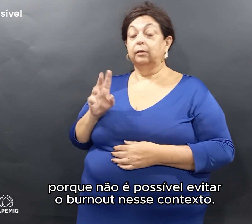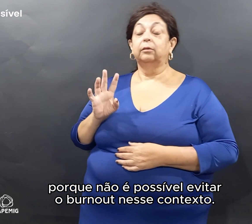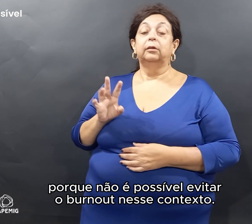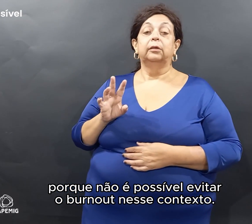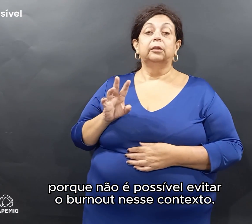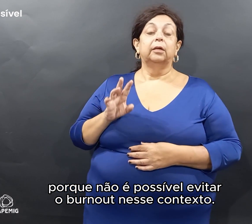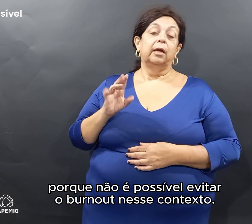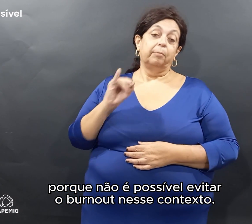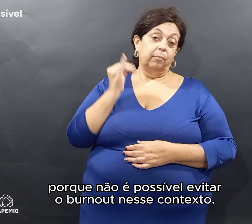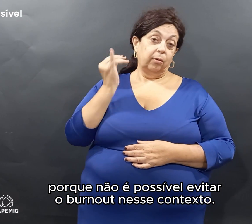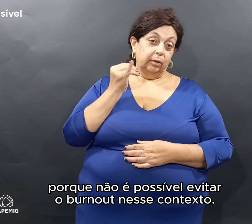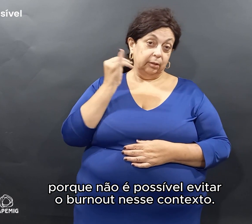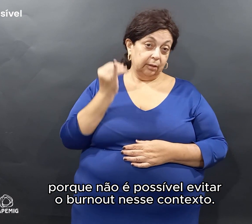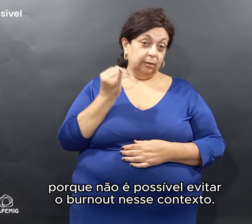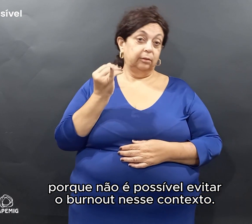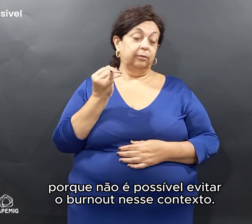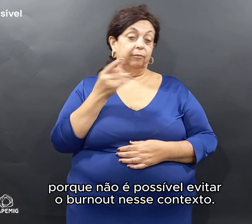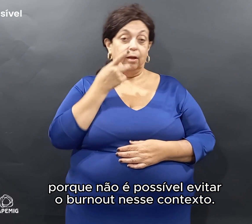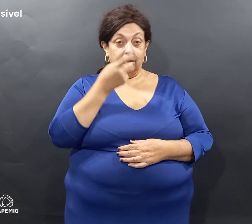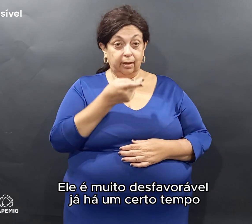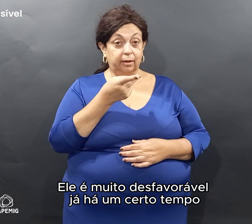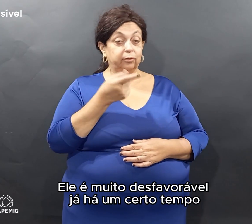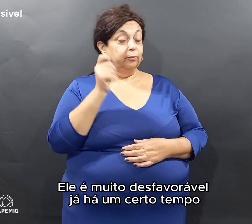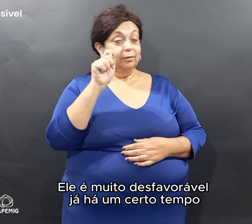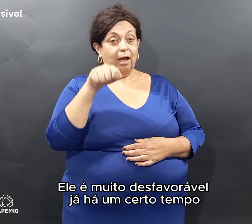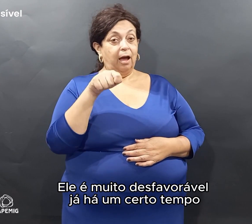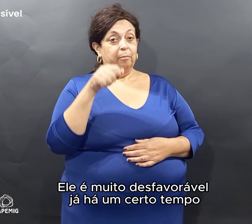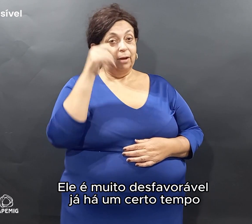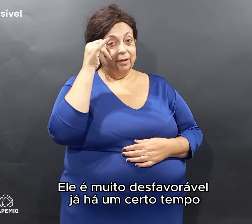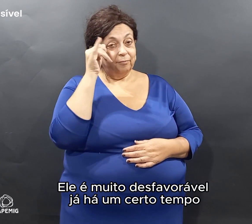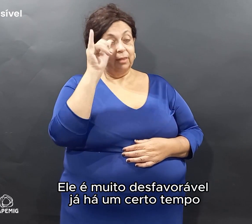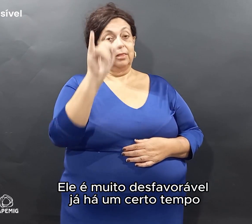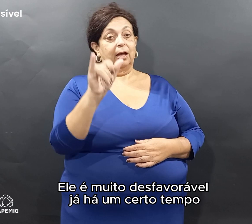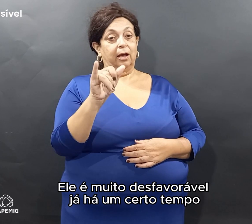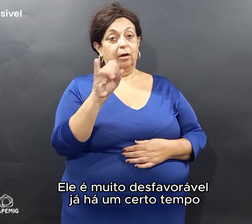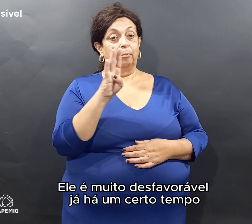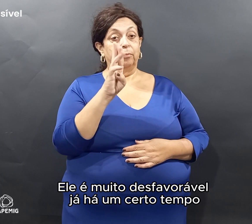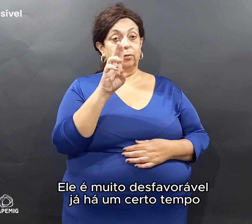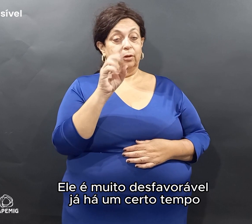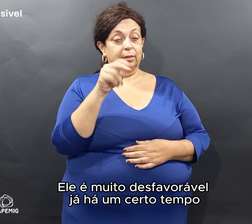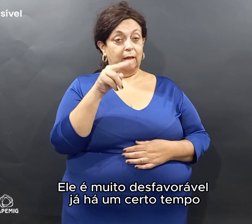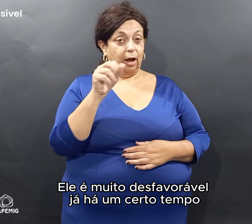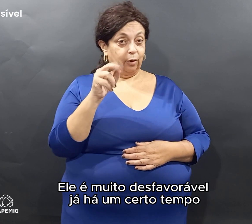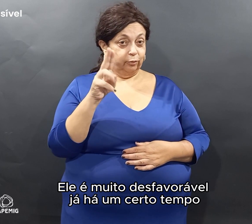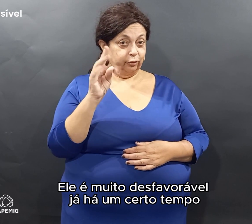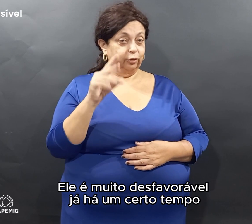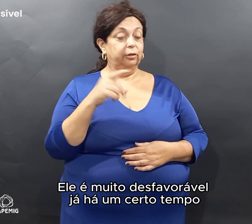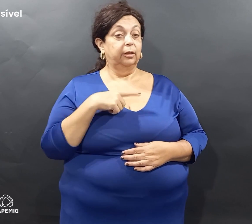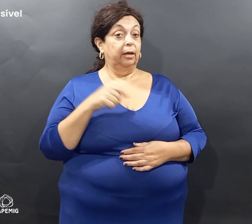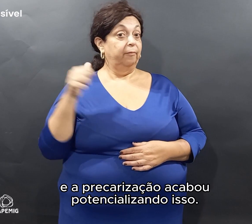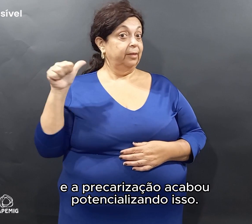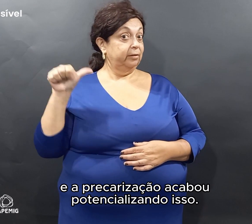possível evitar o burnout nesse contexto. Ele é muito desfavorável já há um certo